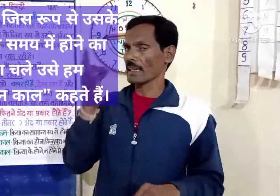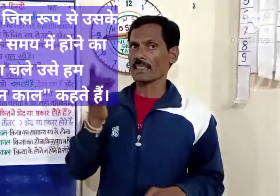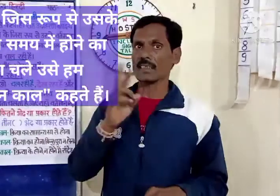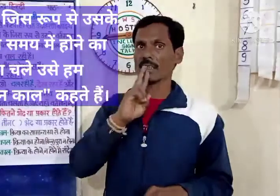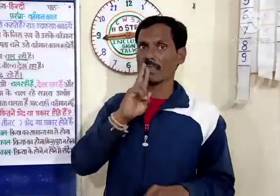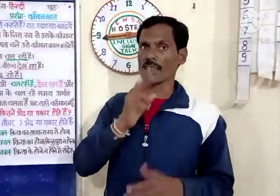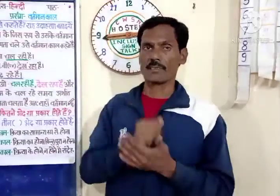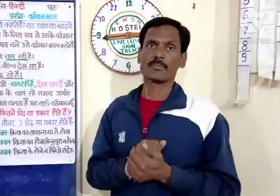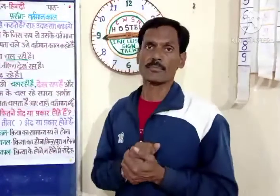कहते हैं।